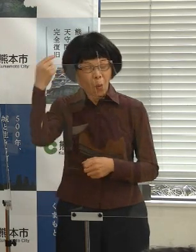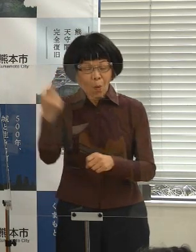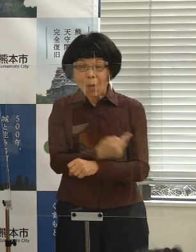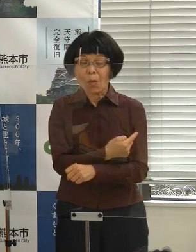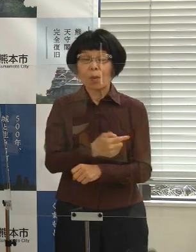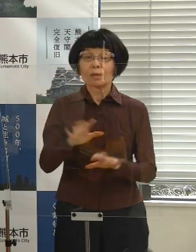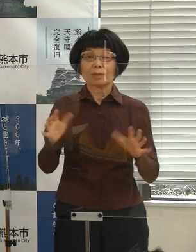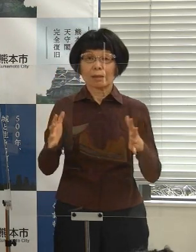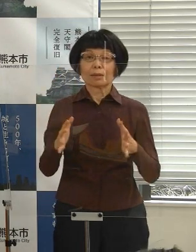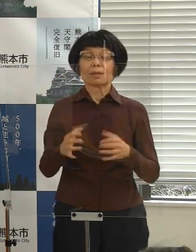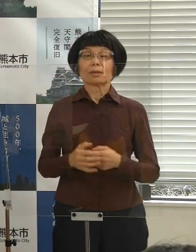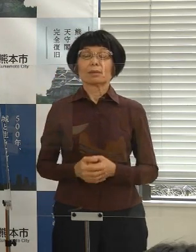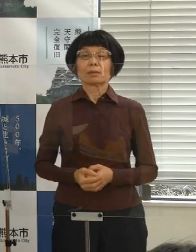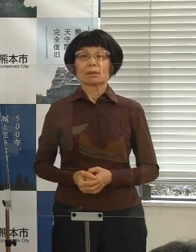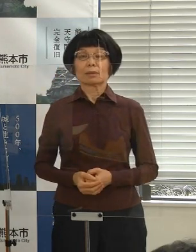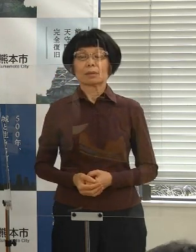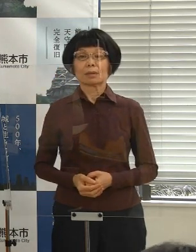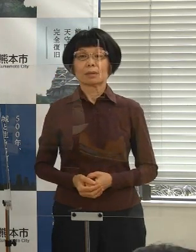直